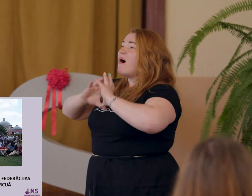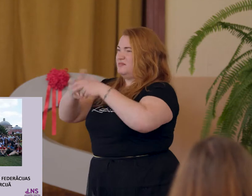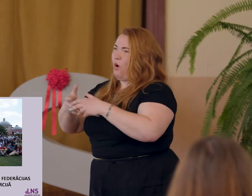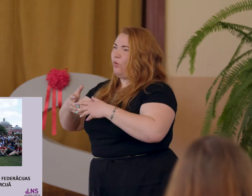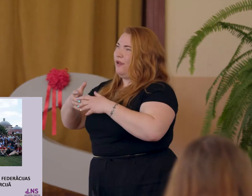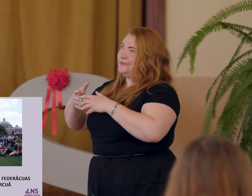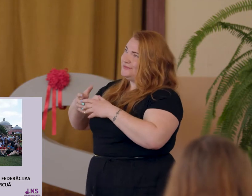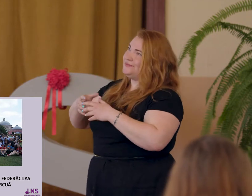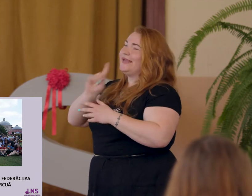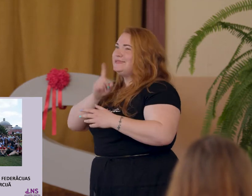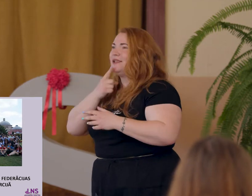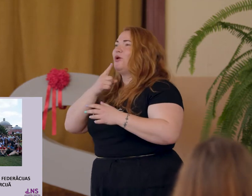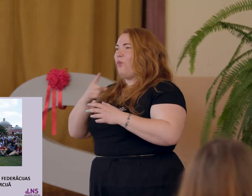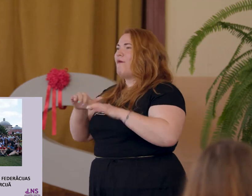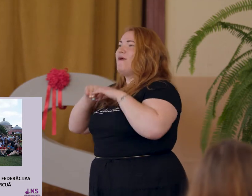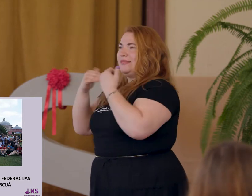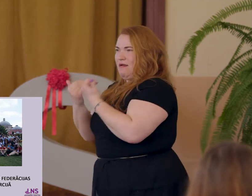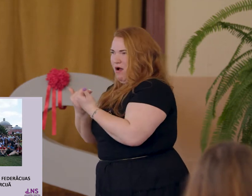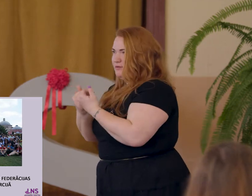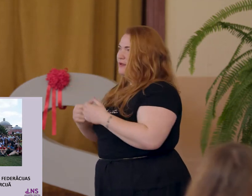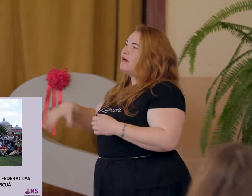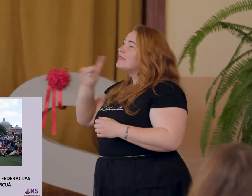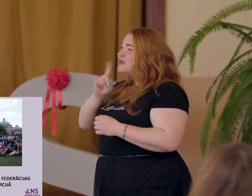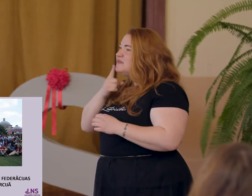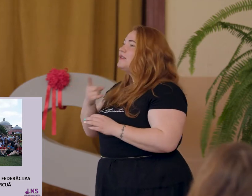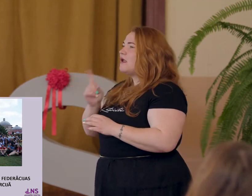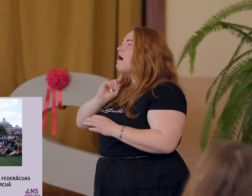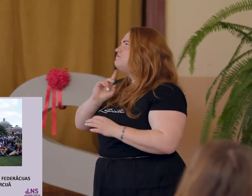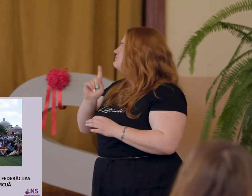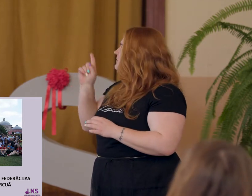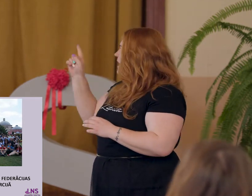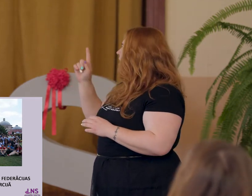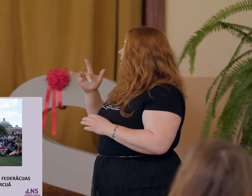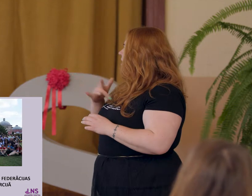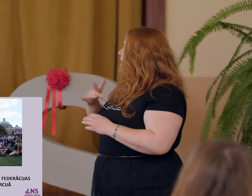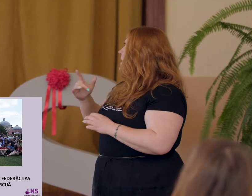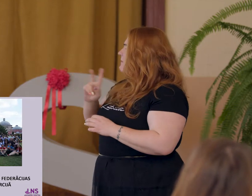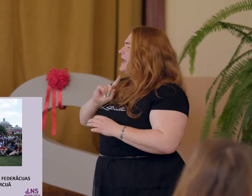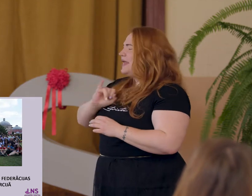Un mēs arī piedalījāmies Pasaules nedzirdīgo federācijā jauniešu sekcijas nometnē.